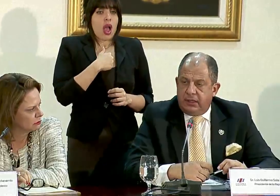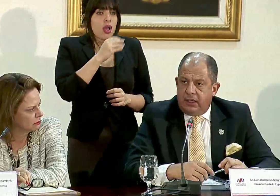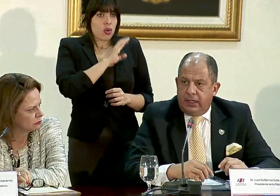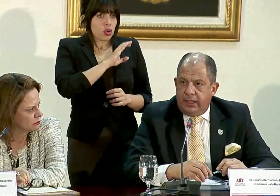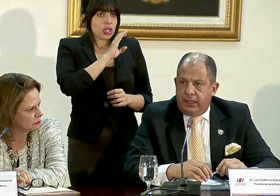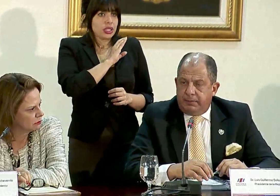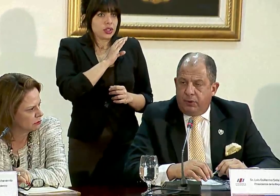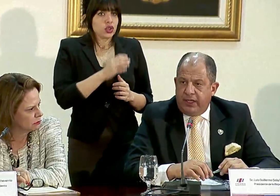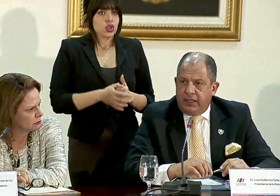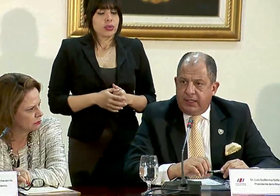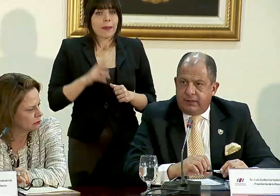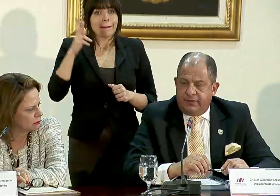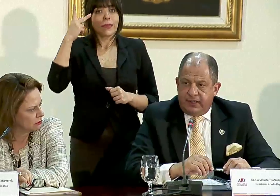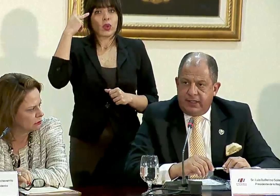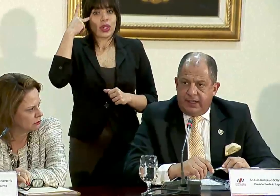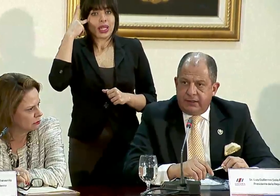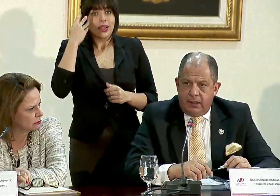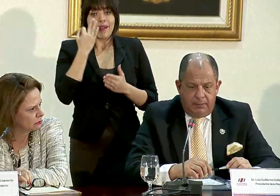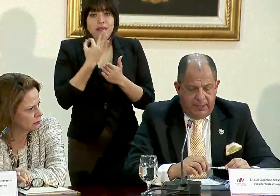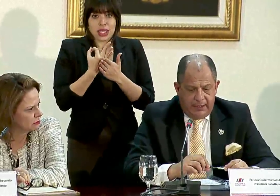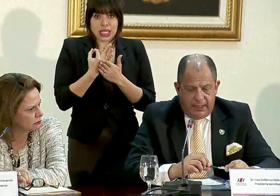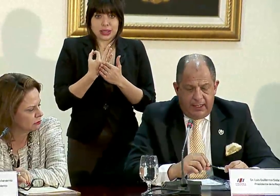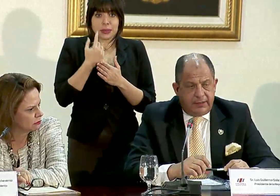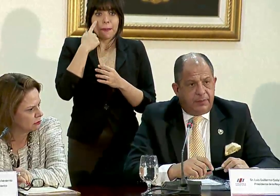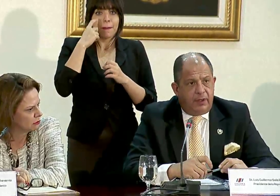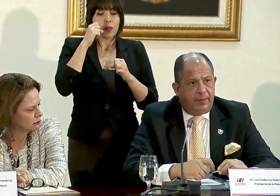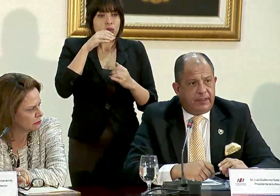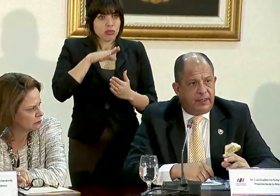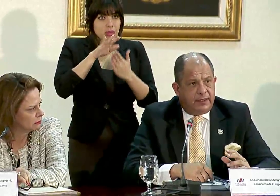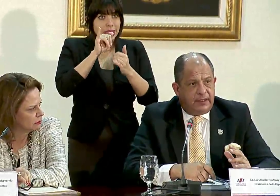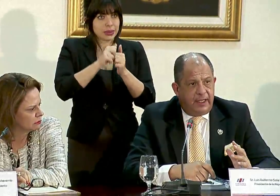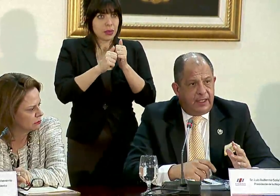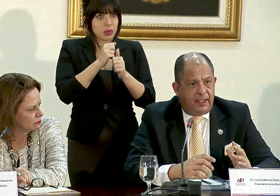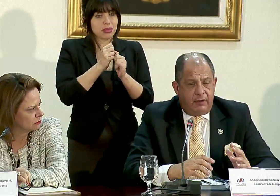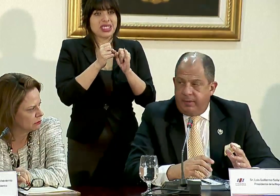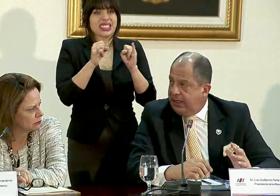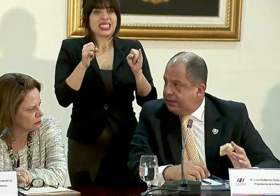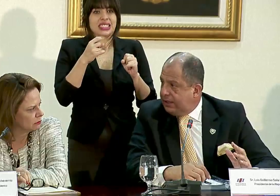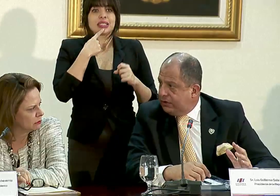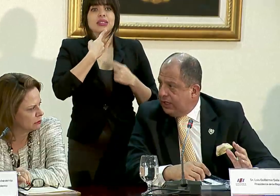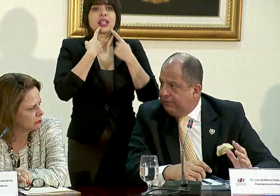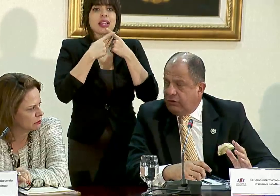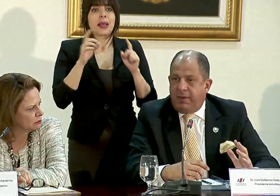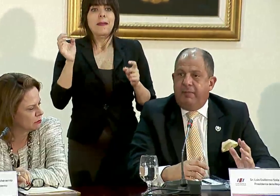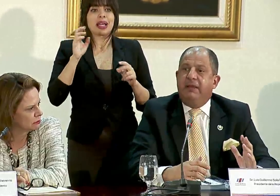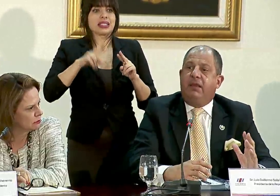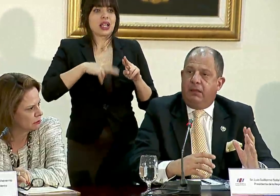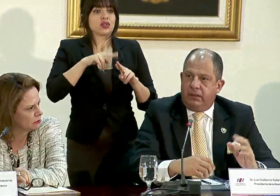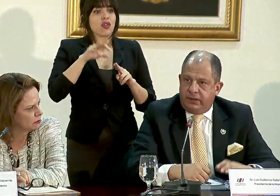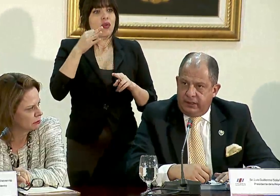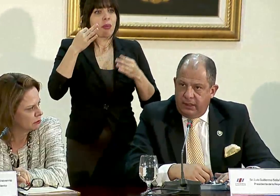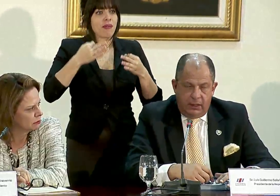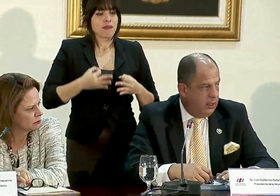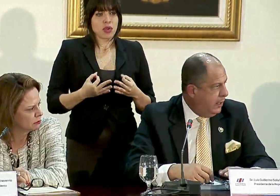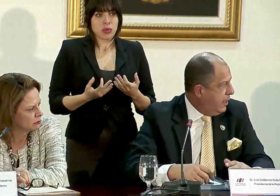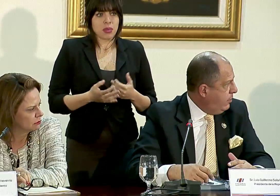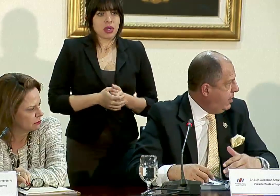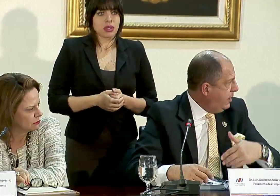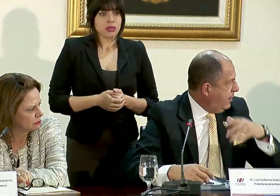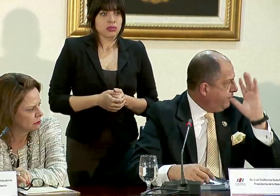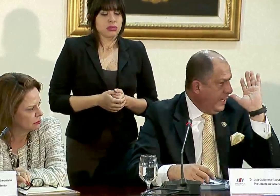condiciones políticas y financieras para entrarle a este problema sin necesidad de declarar la emergencia nacional formalmente es decir